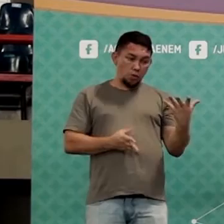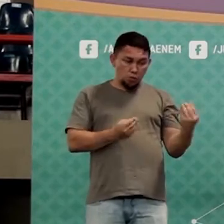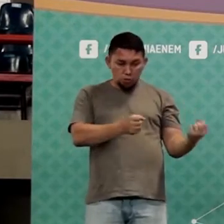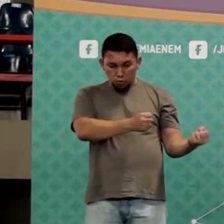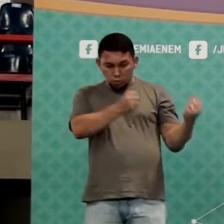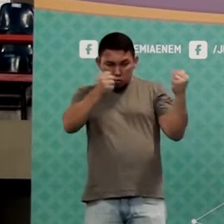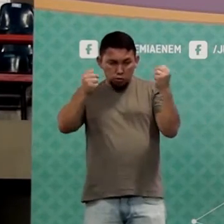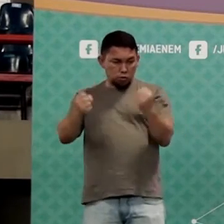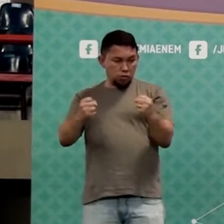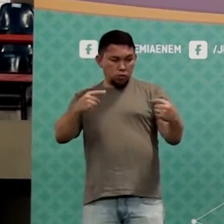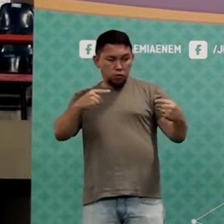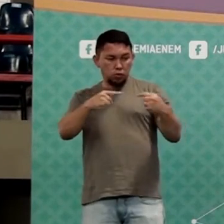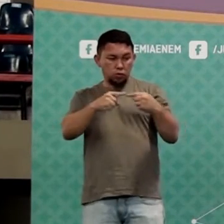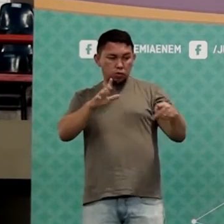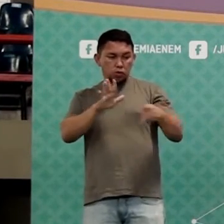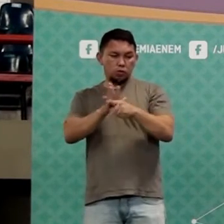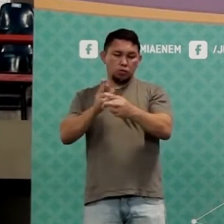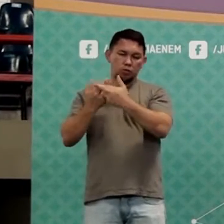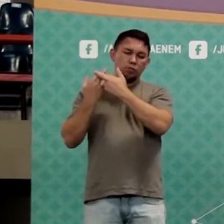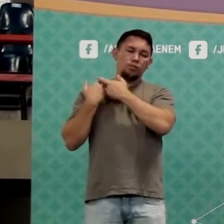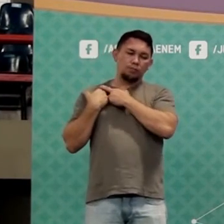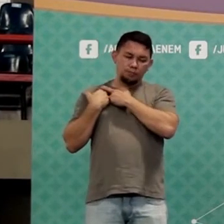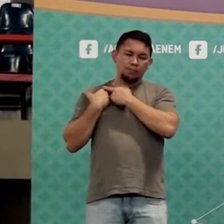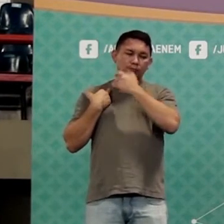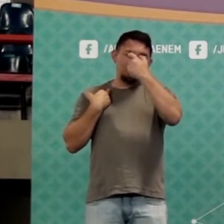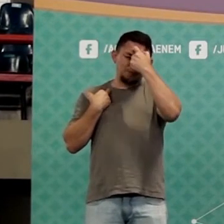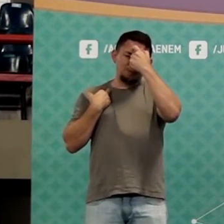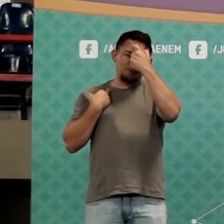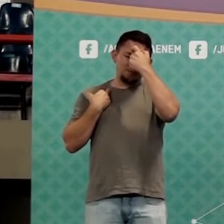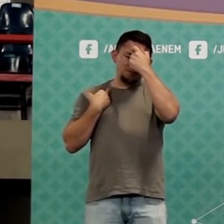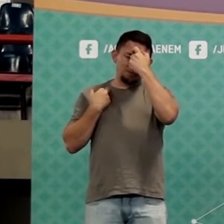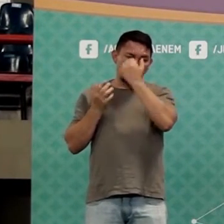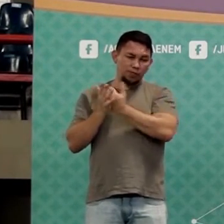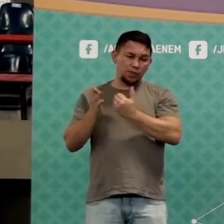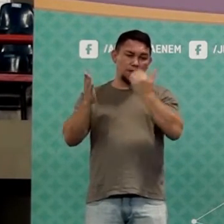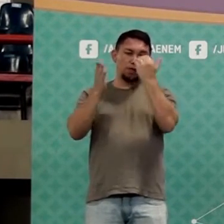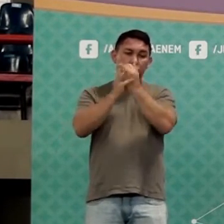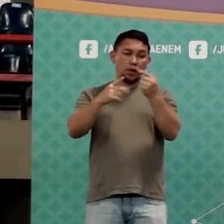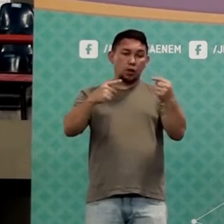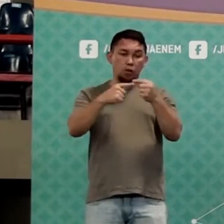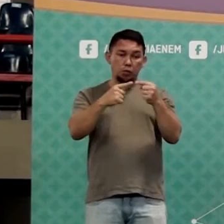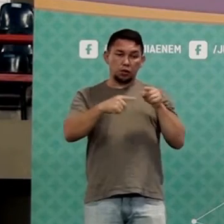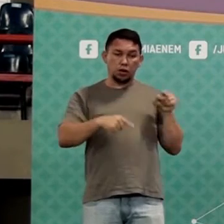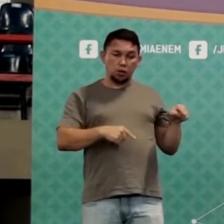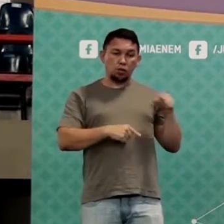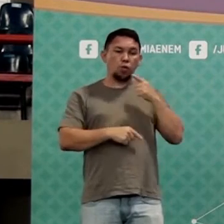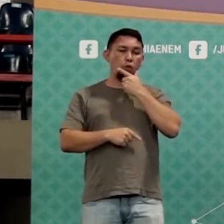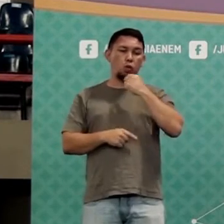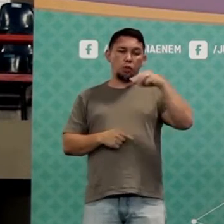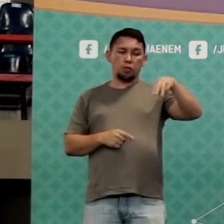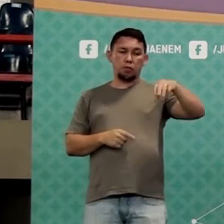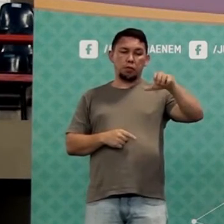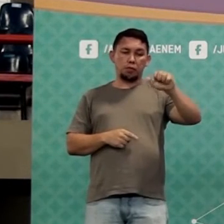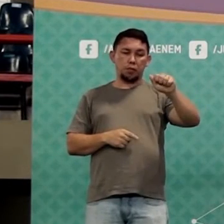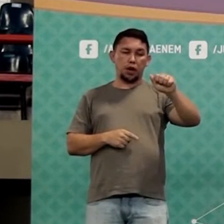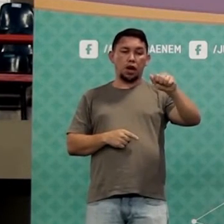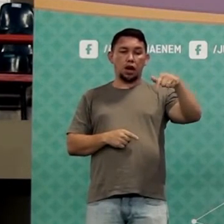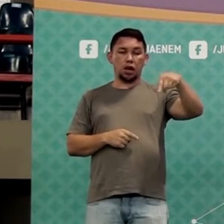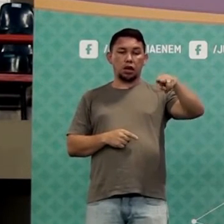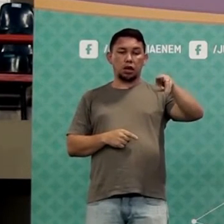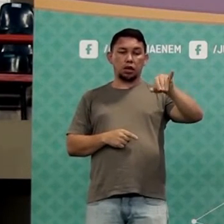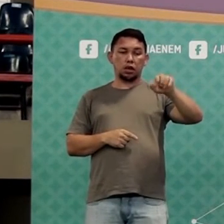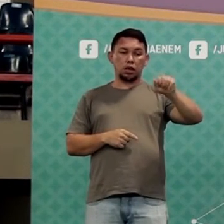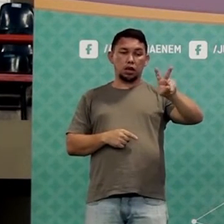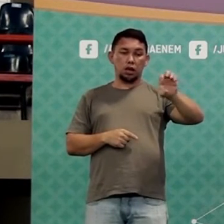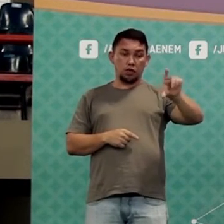poderes trazem grandes responsabilidades. É a ideia do Maquiavel. Se o rei é responsável